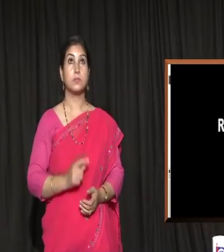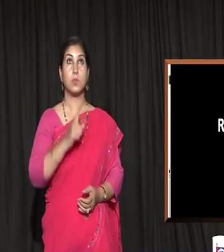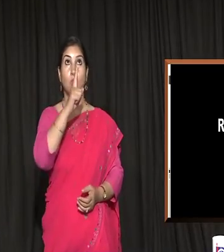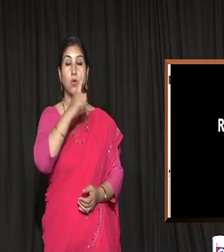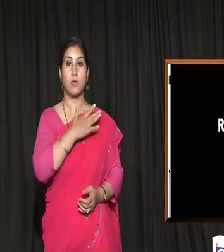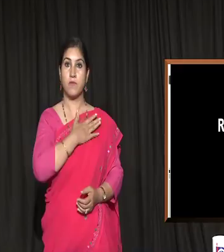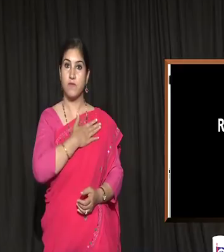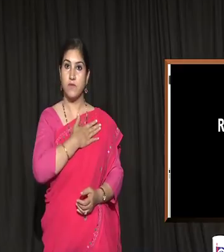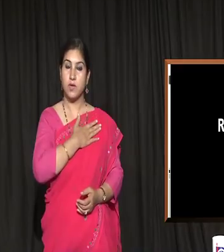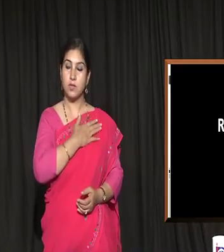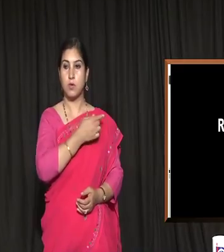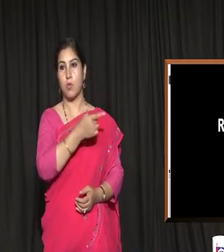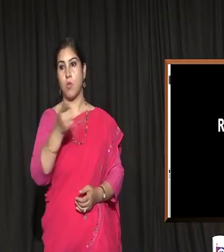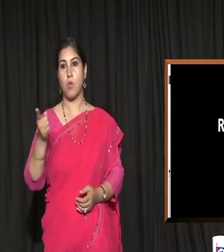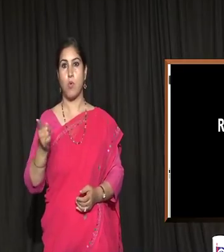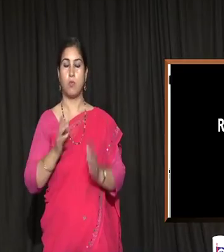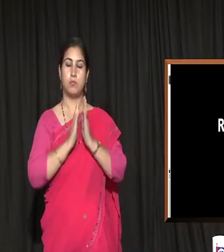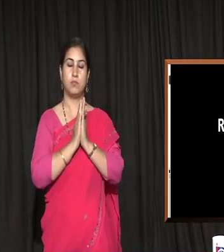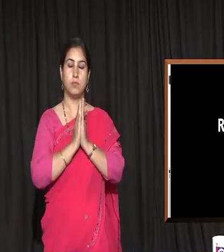Religion धर्म.